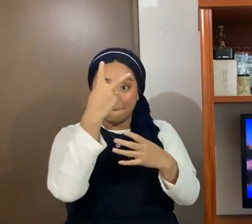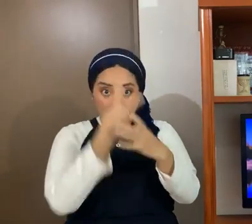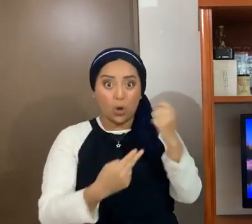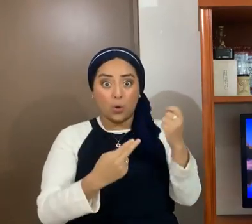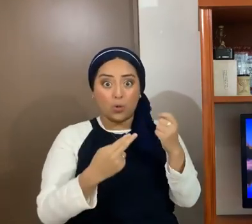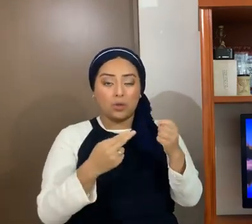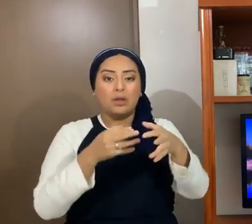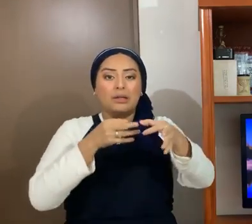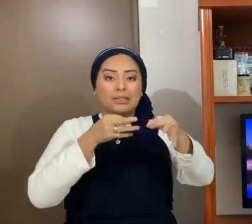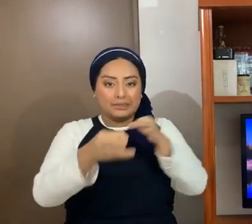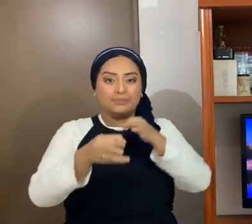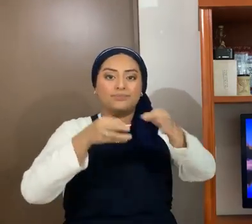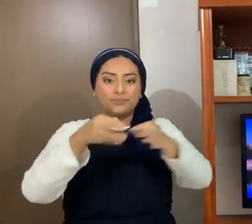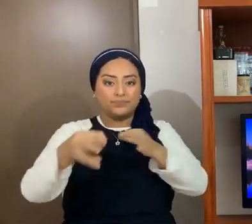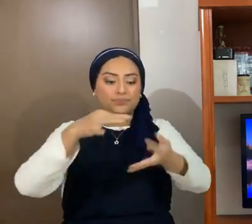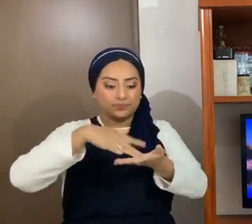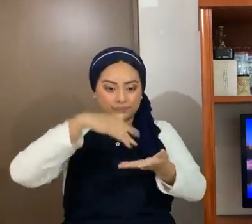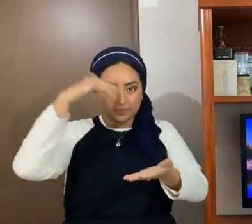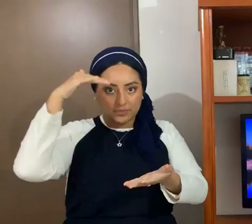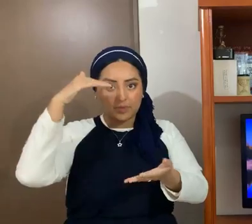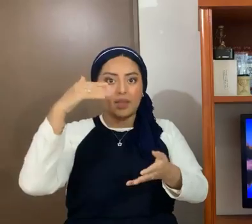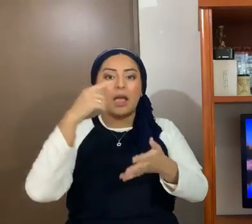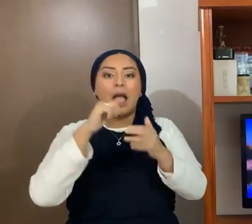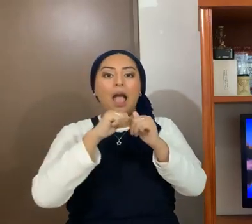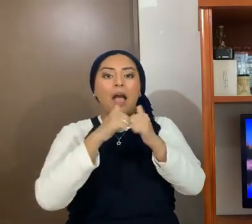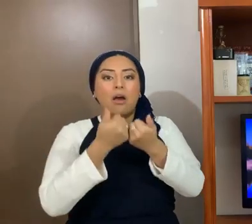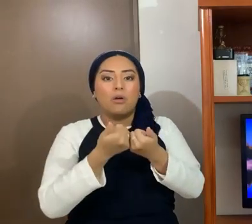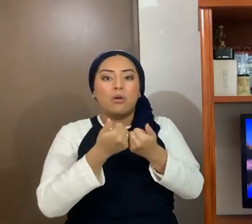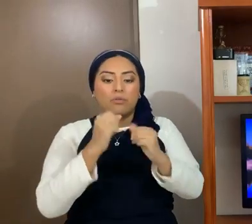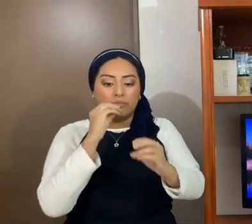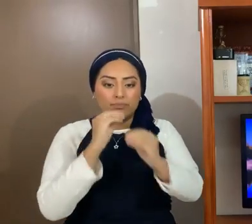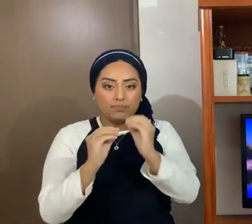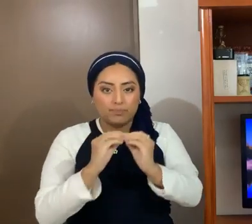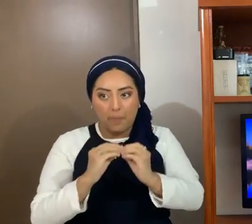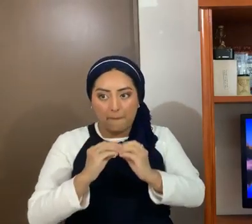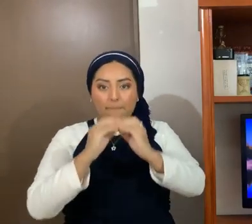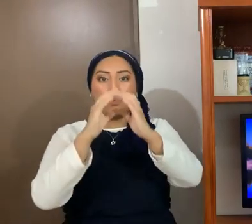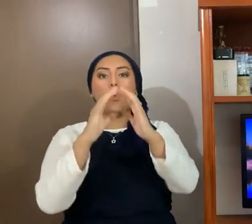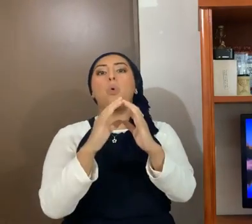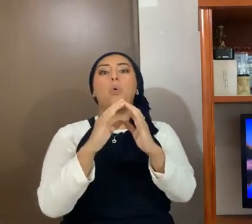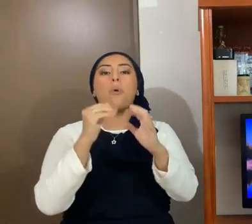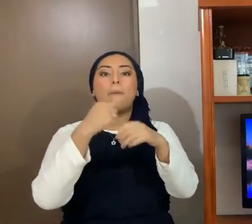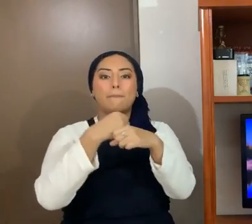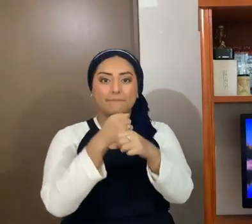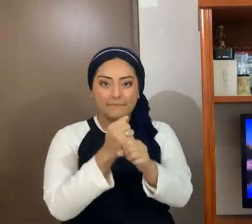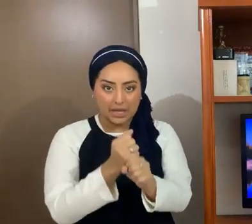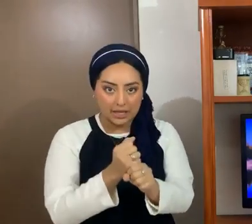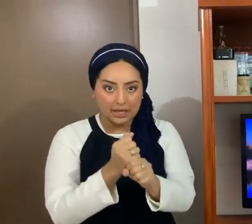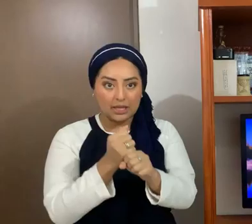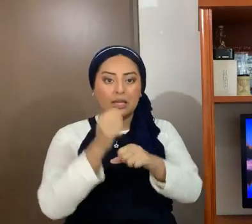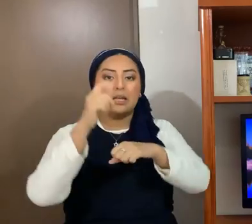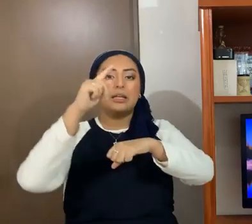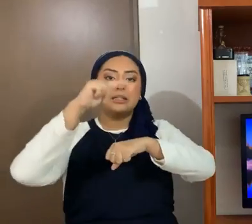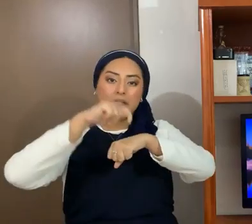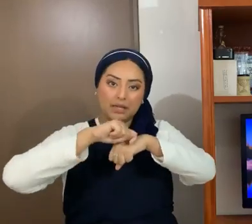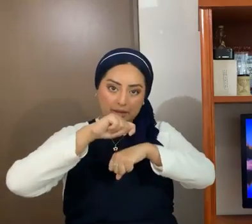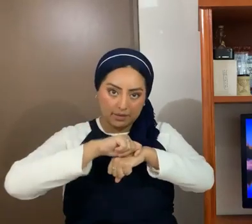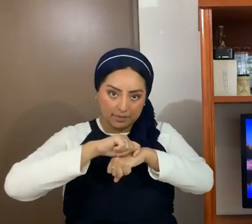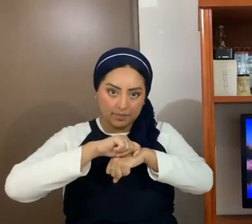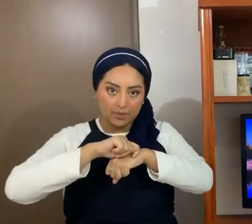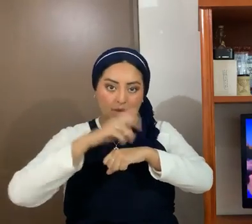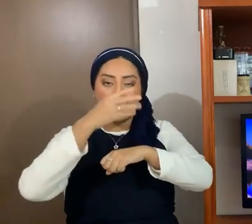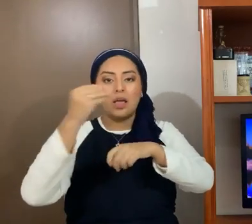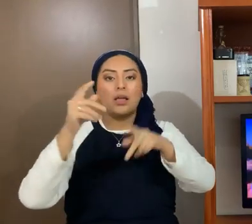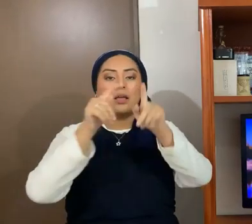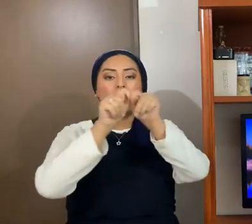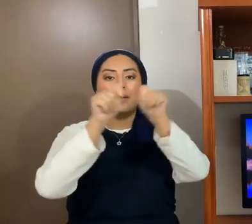ambas se relata, se estudia lo que es la elaboración, la fabricación de los implementos para